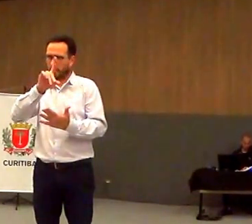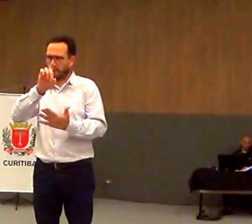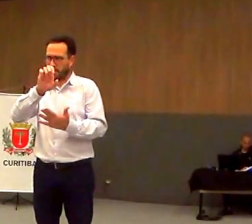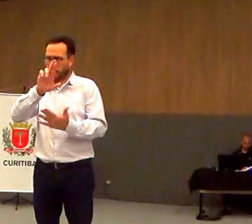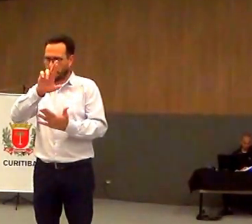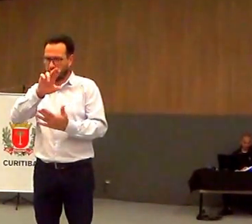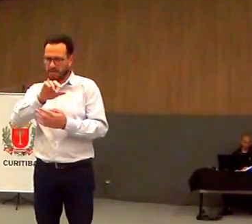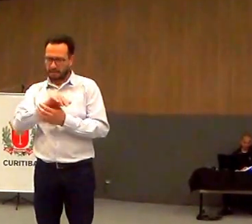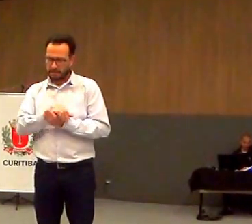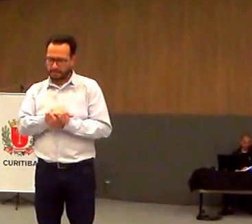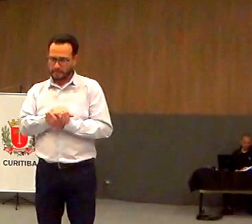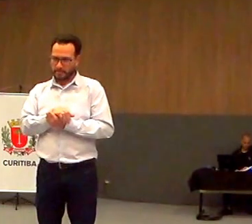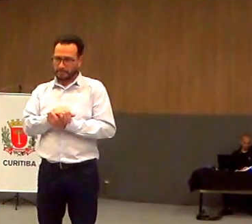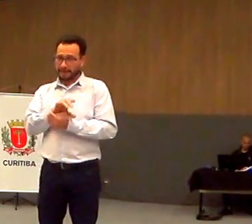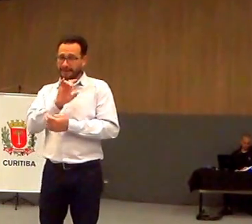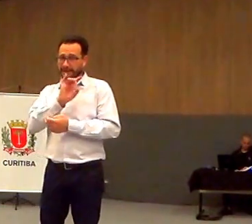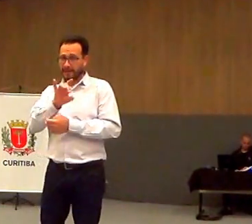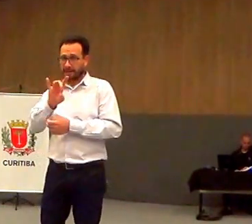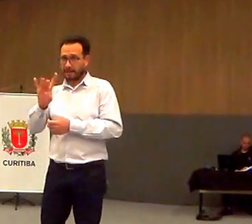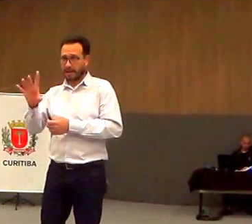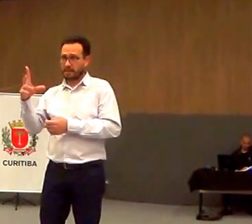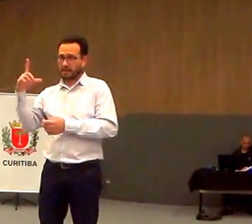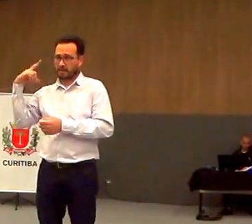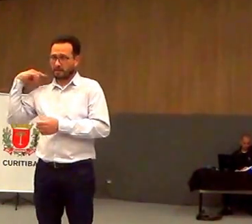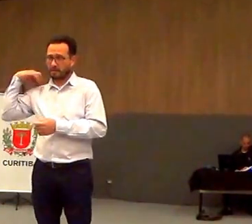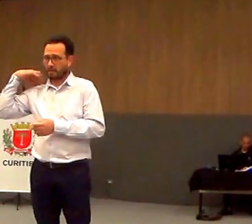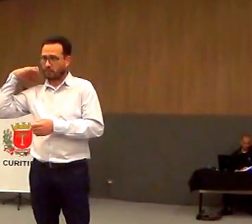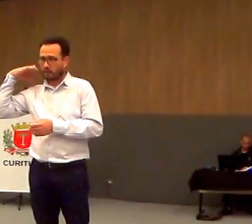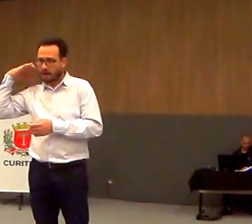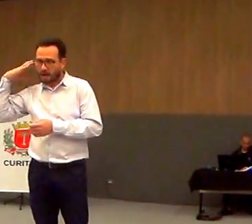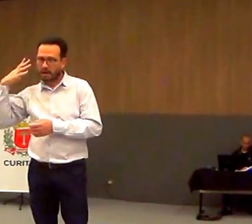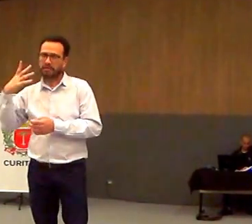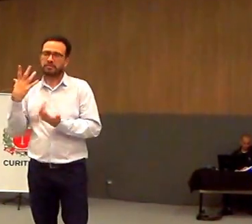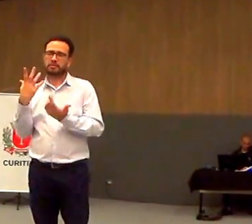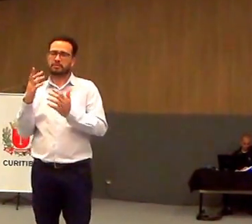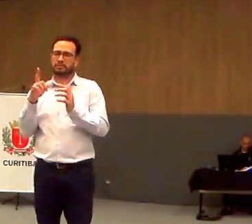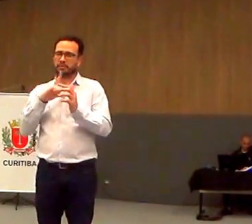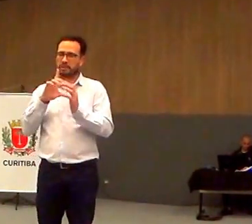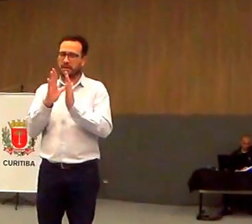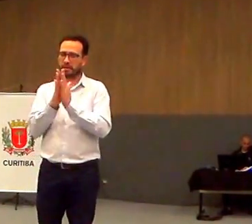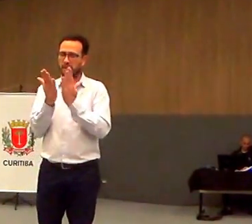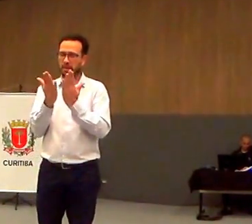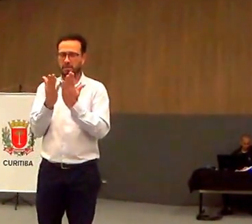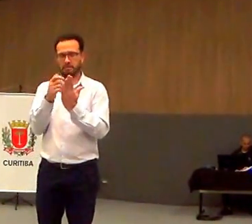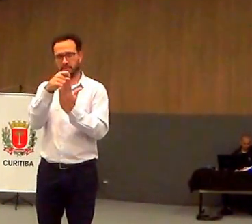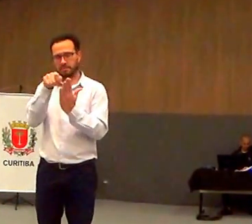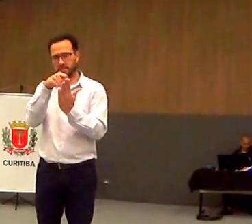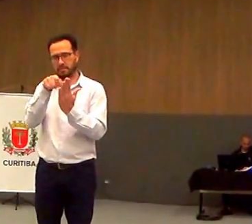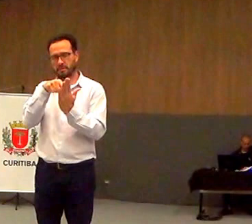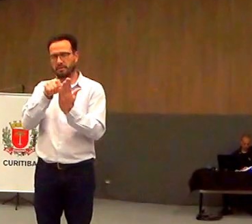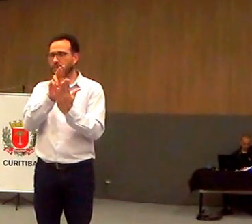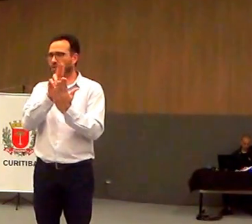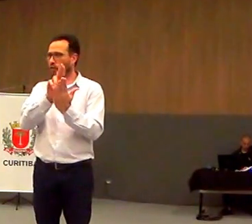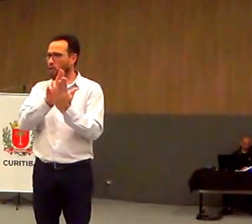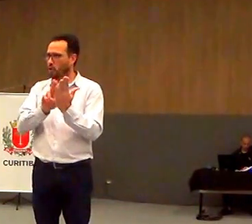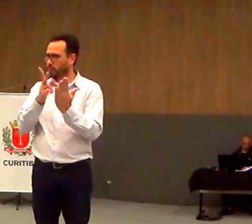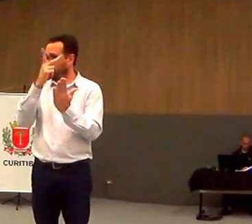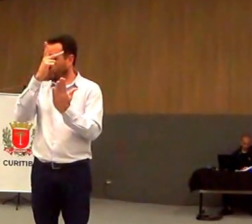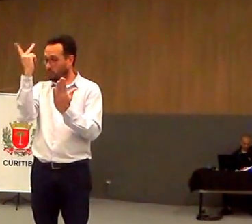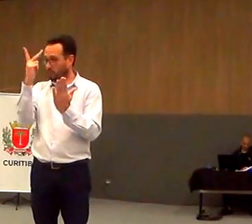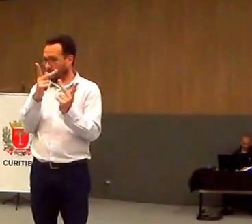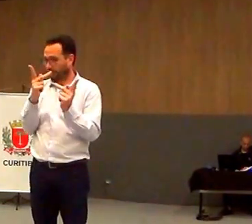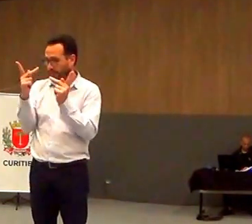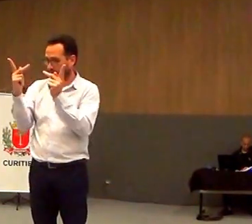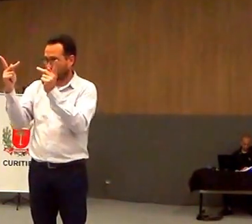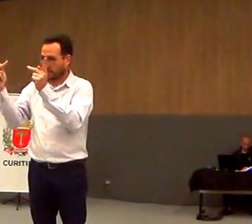Cada voluntário desse, ele preenche, né, o caderno do líder, que é um material onde ele tem ali os nomes das pessoas que ele